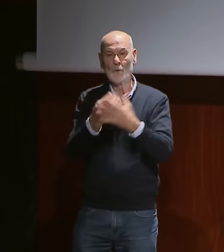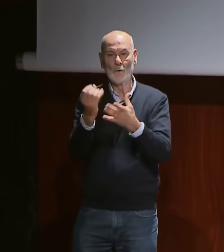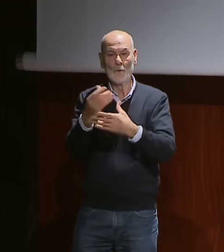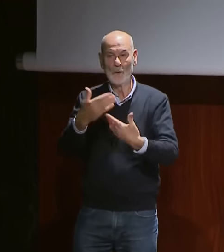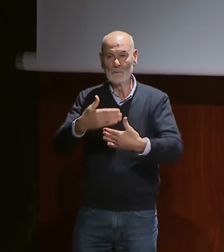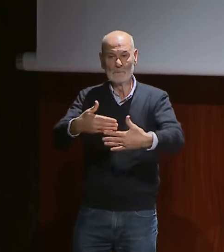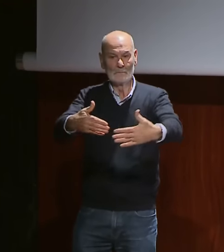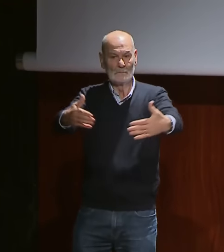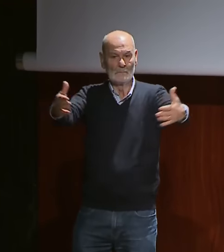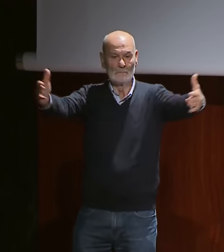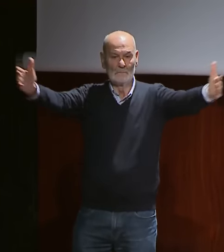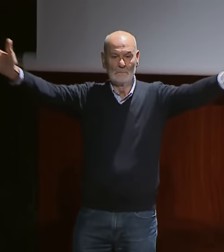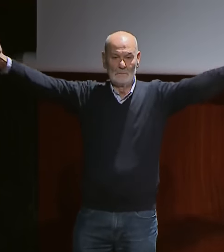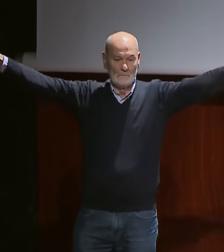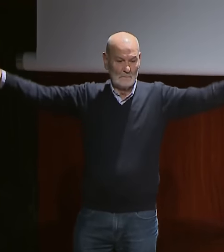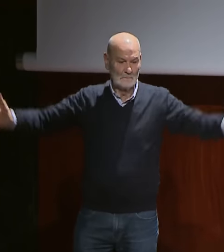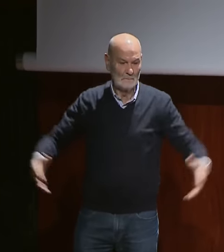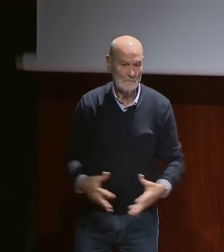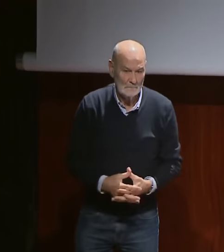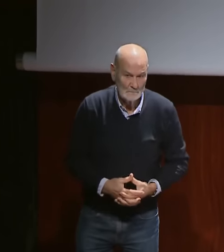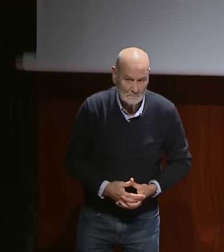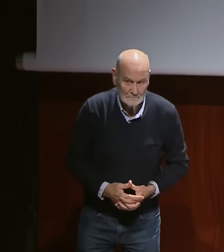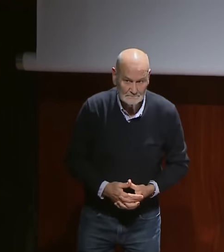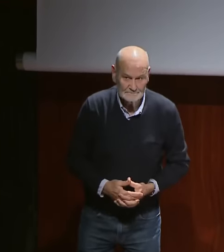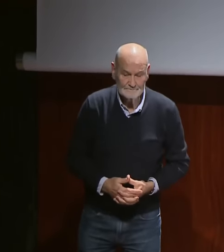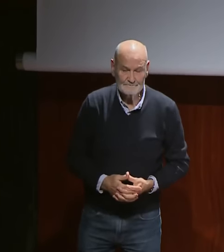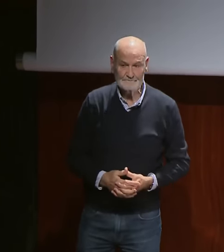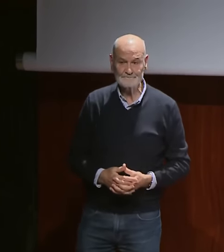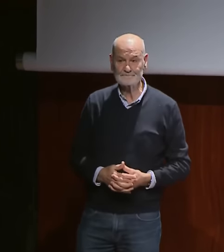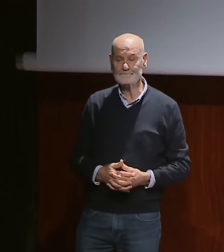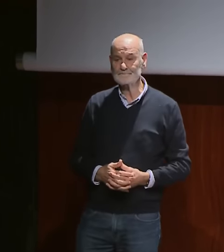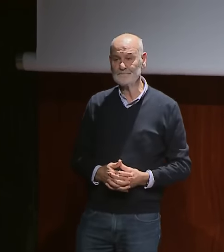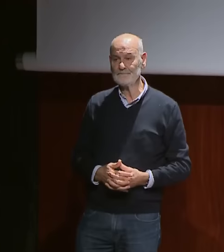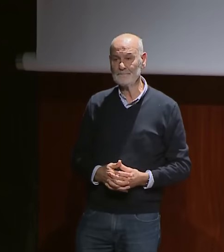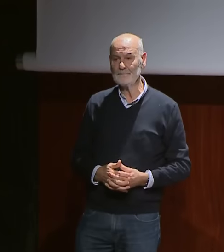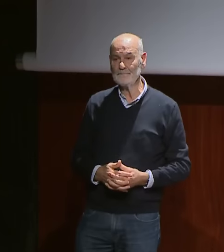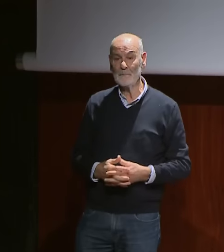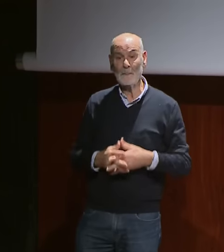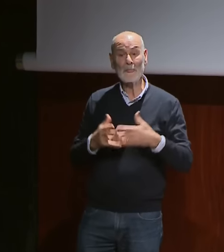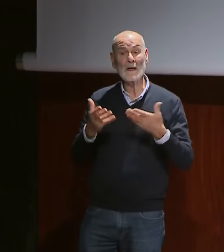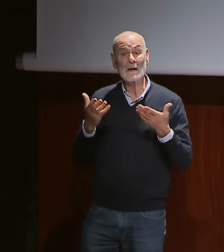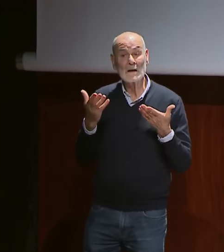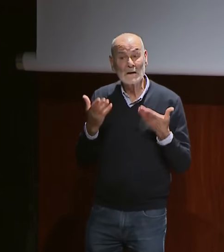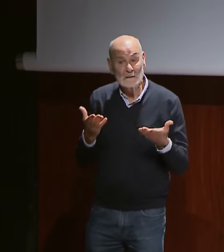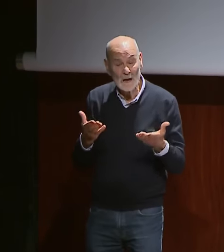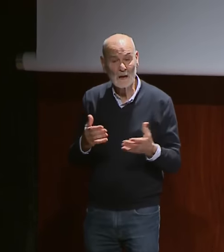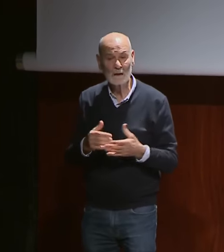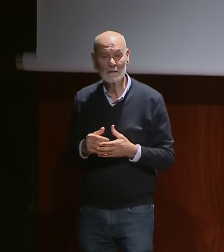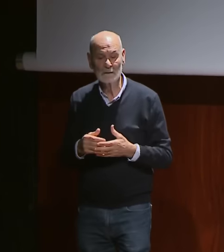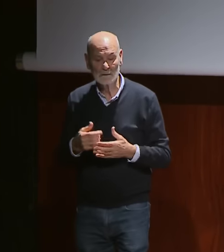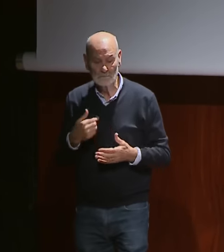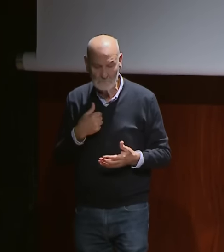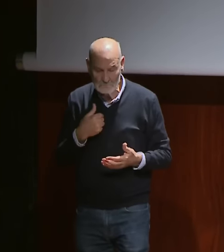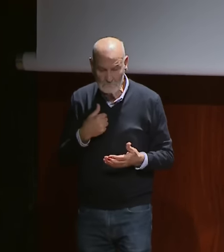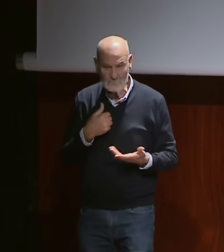monde, découvrir plein de choses, apprendre plein de choses pour pouvoir avancer et se construire.